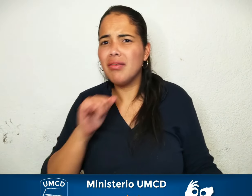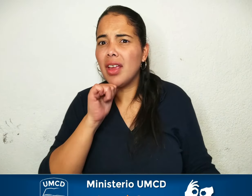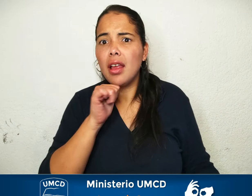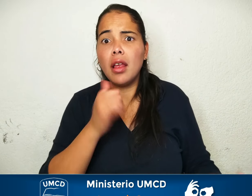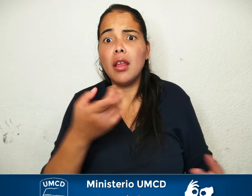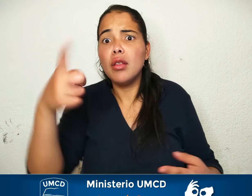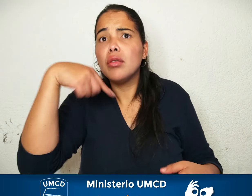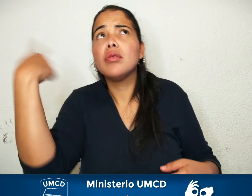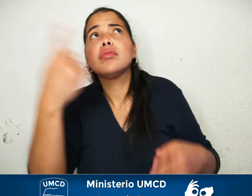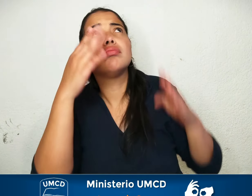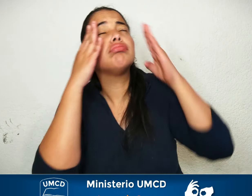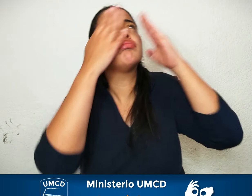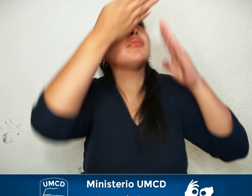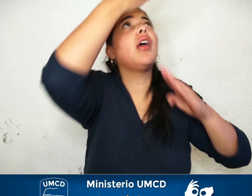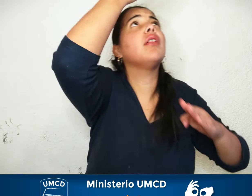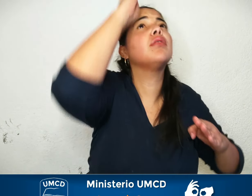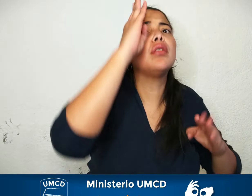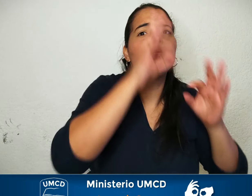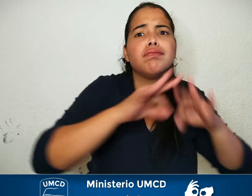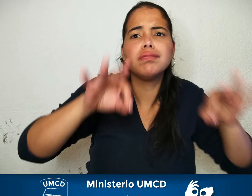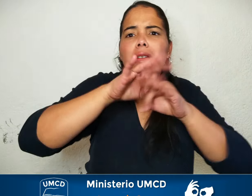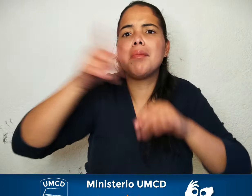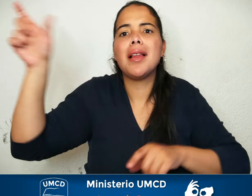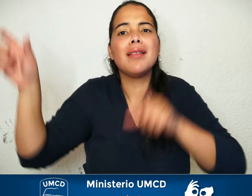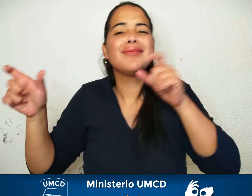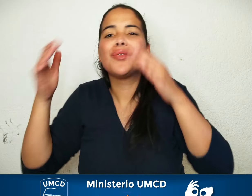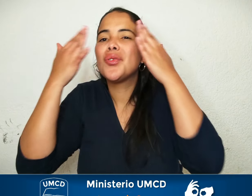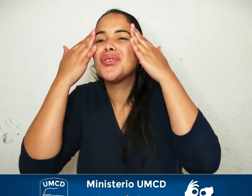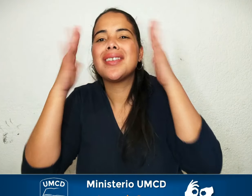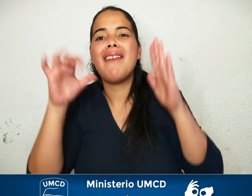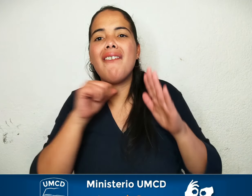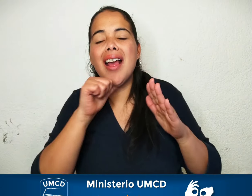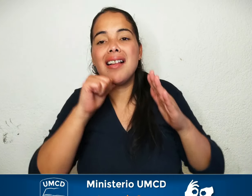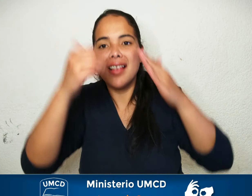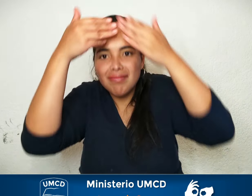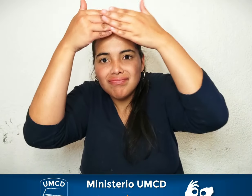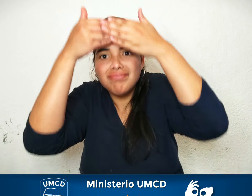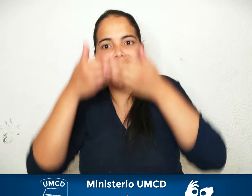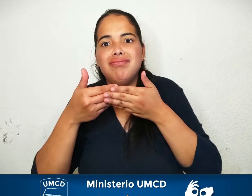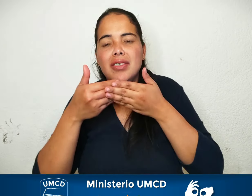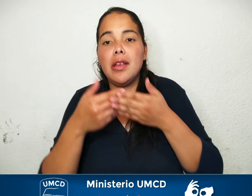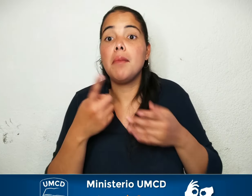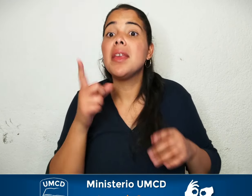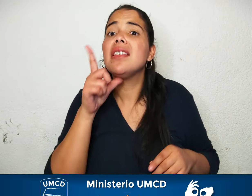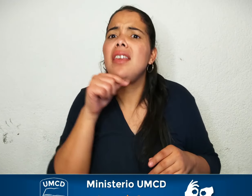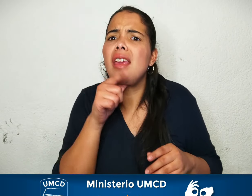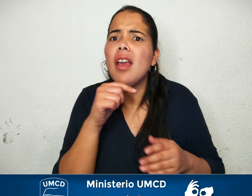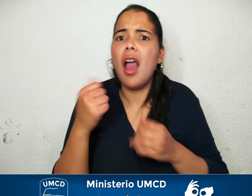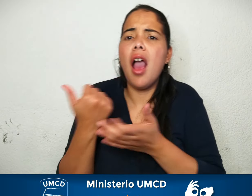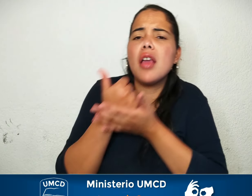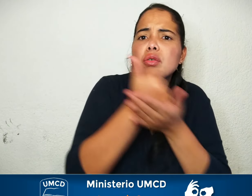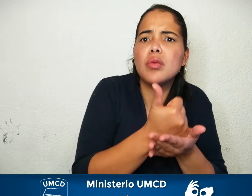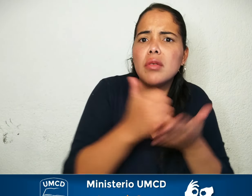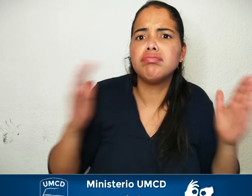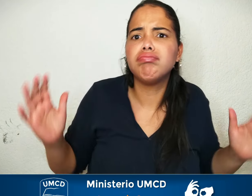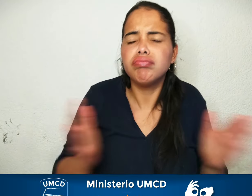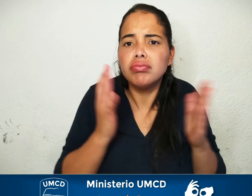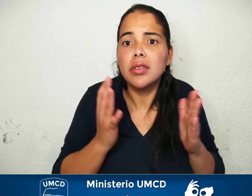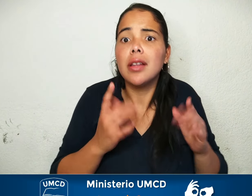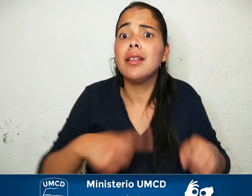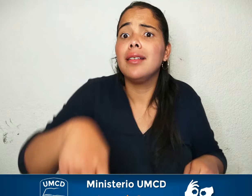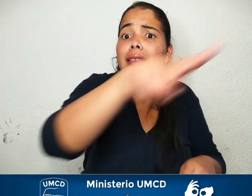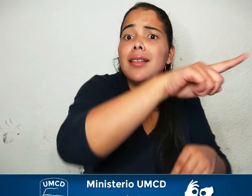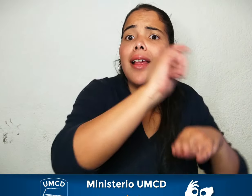cuando una persona se presentaba ante esos seres, pues ellos no tenían ni capacidad para actuar ni para reaccionar.